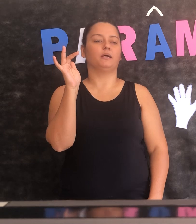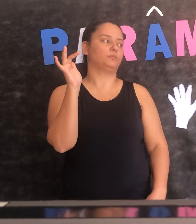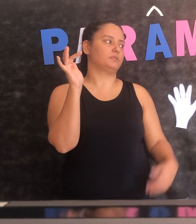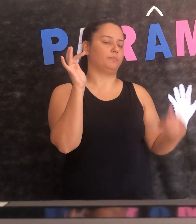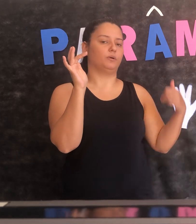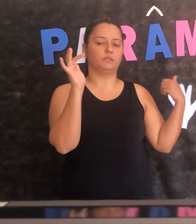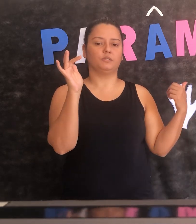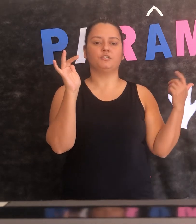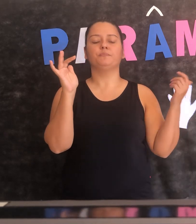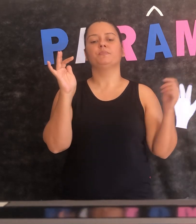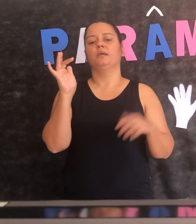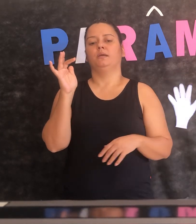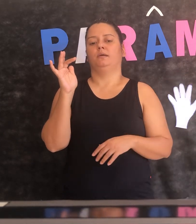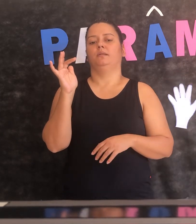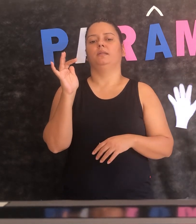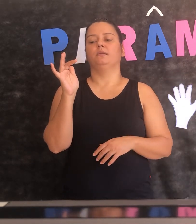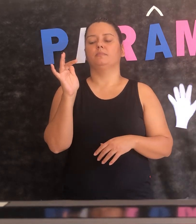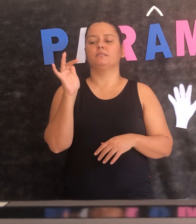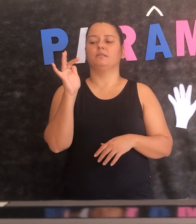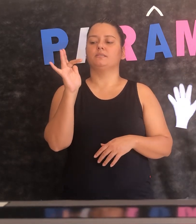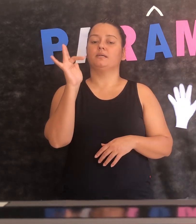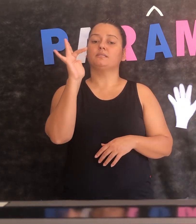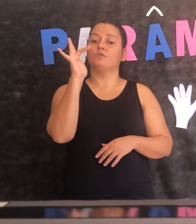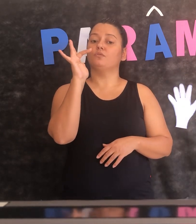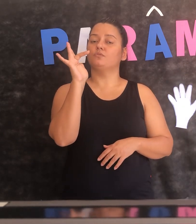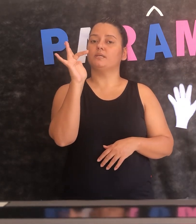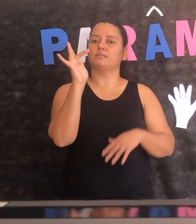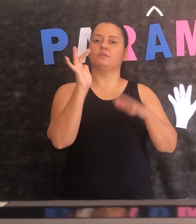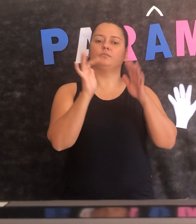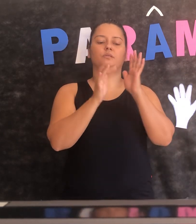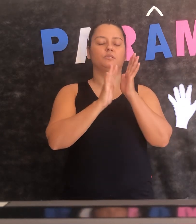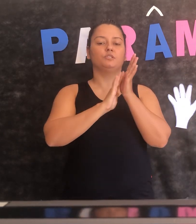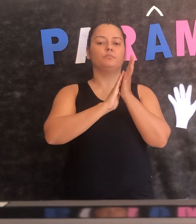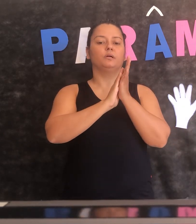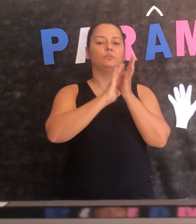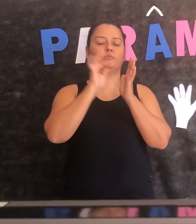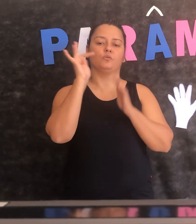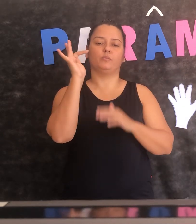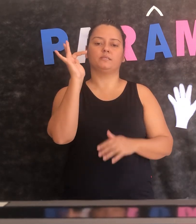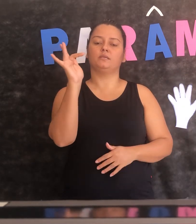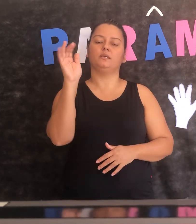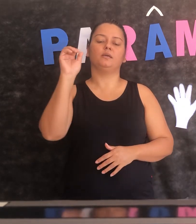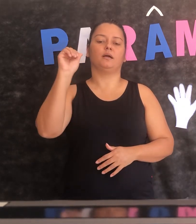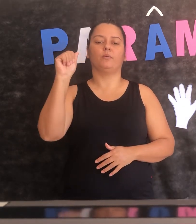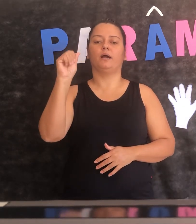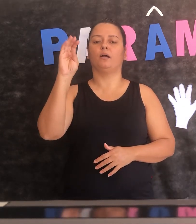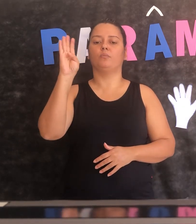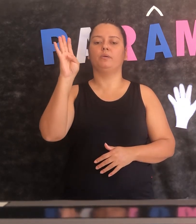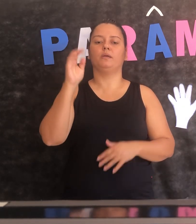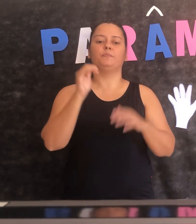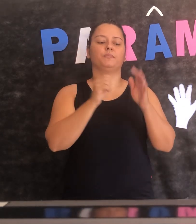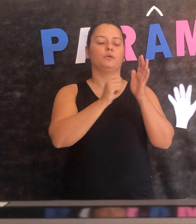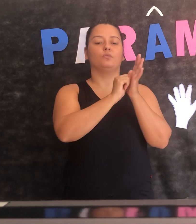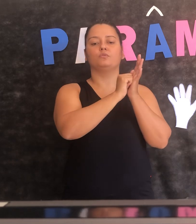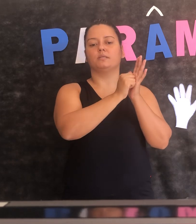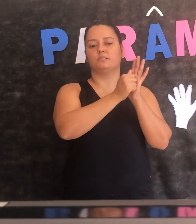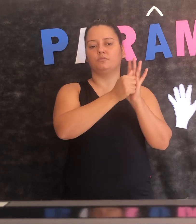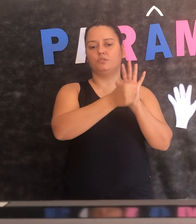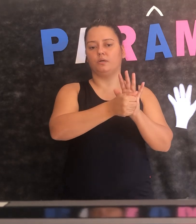parâmetros importantes na língua brasileira de sinais é a configuração de mão, como esse aqui, o A, o B, configuração de mão.